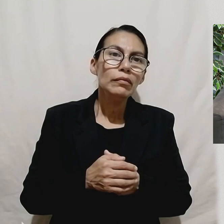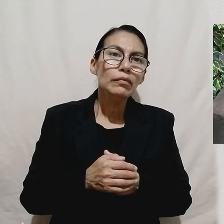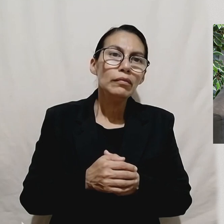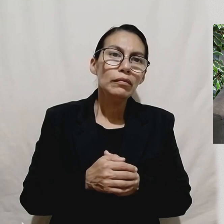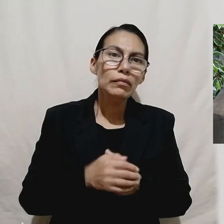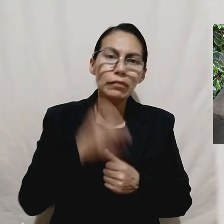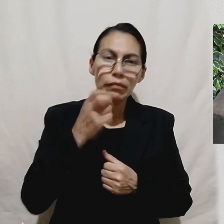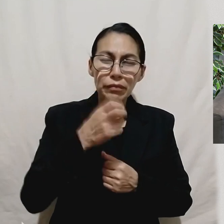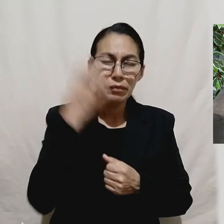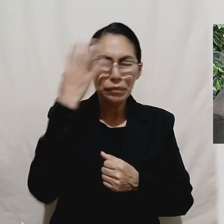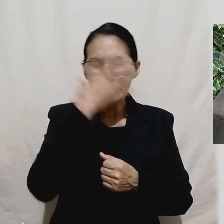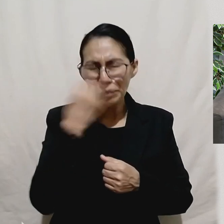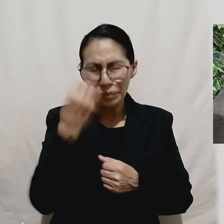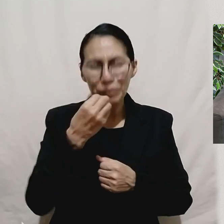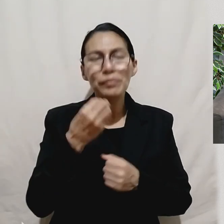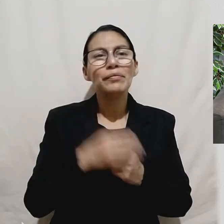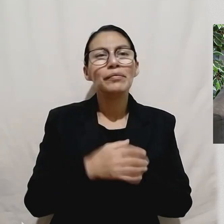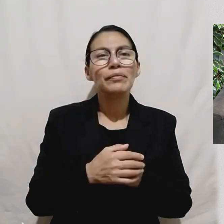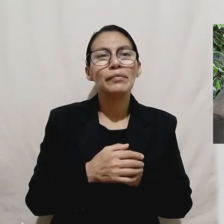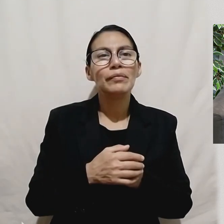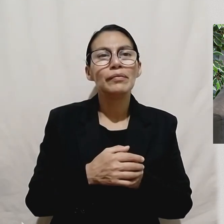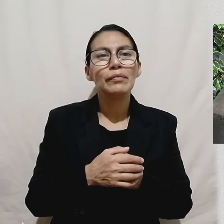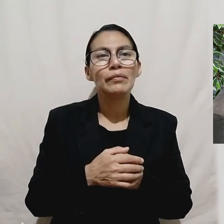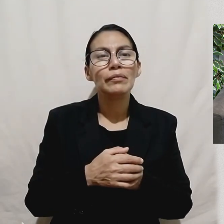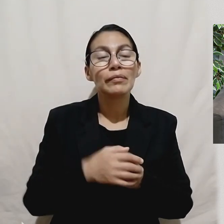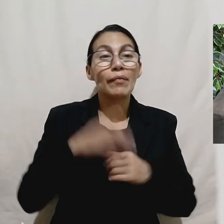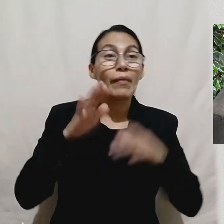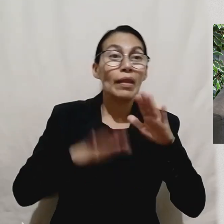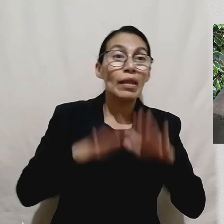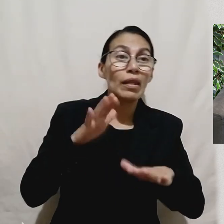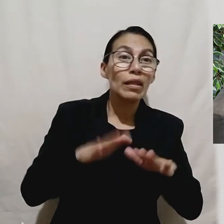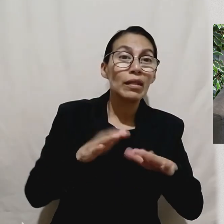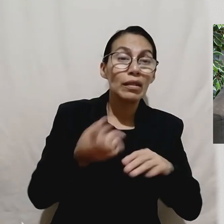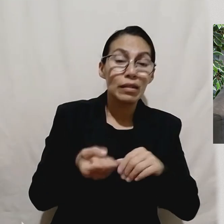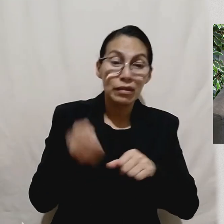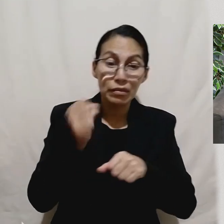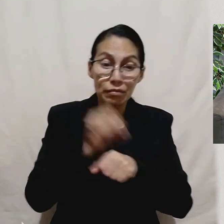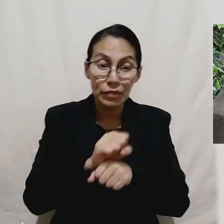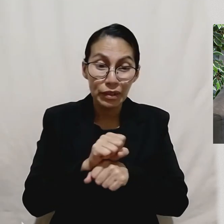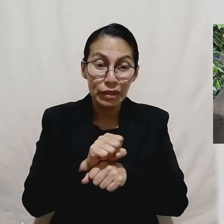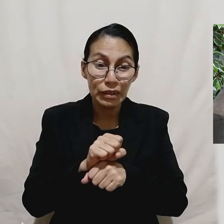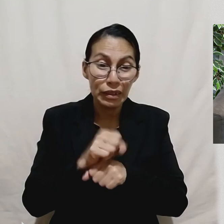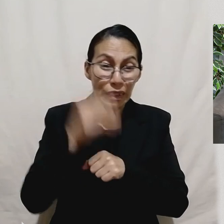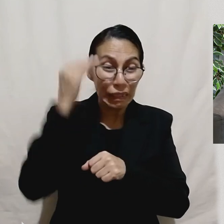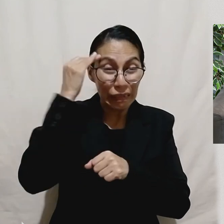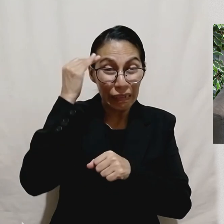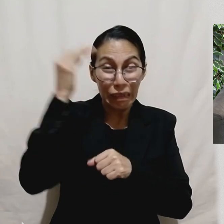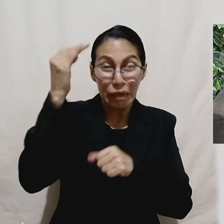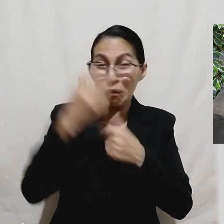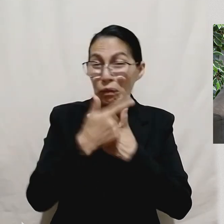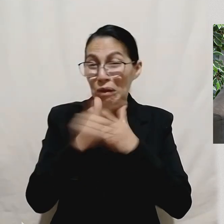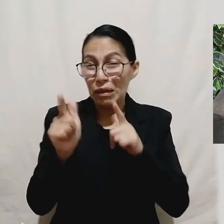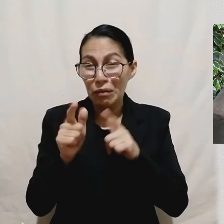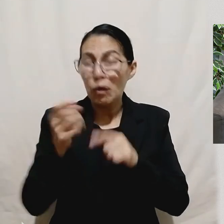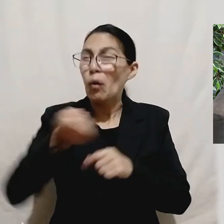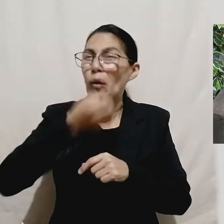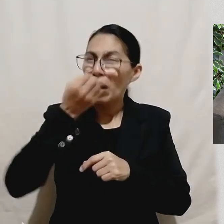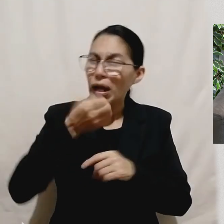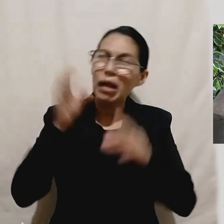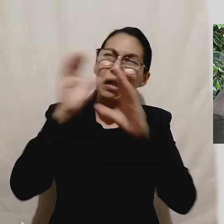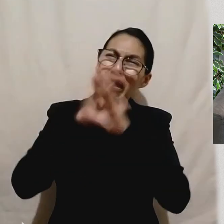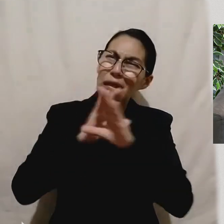es ha sido algo muy bonito para mí porque a veces durante la semana no es como que tengamos tiempo como el sábado no